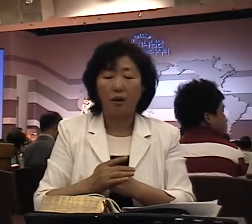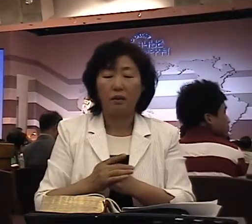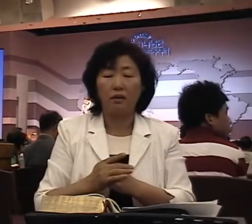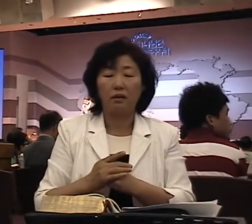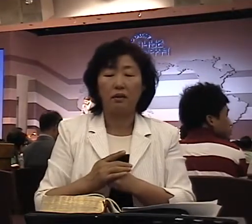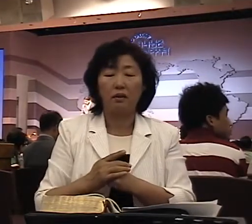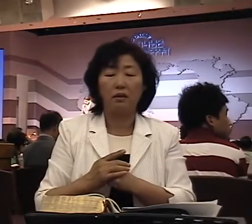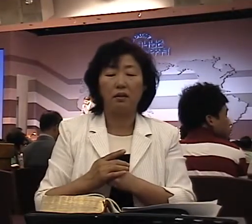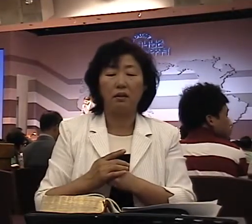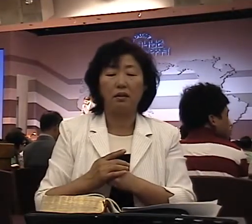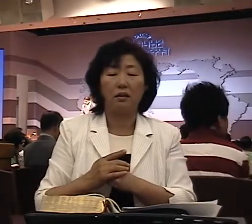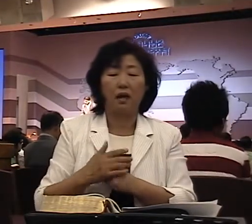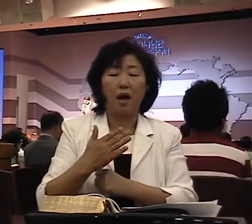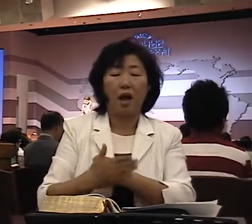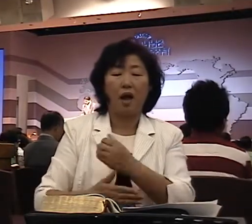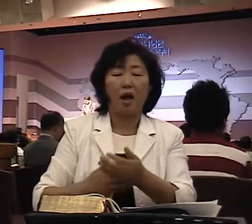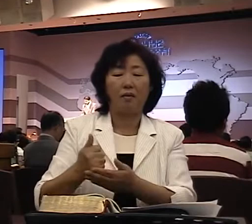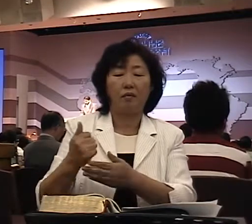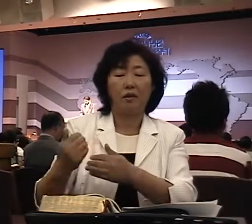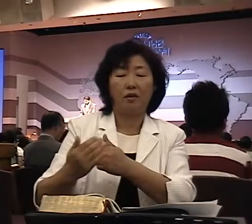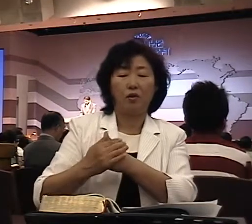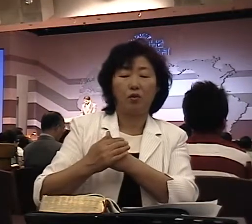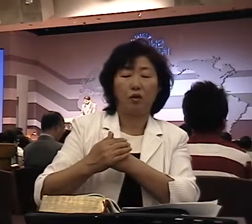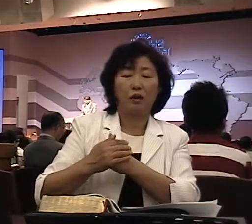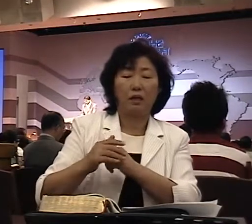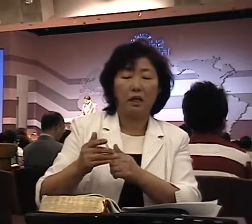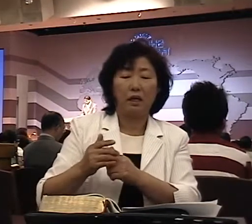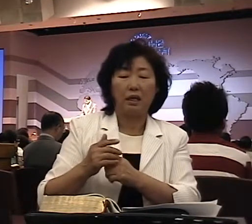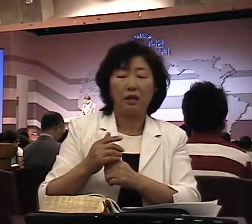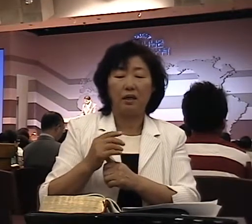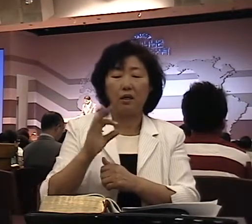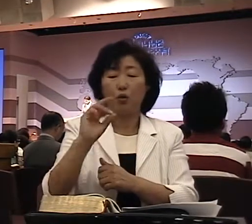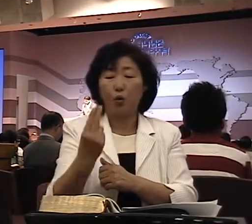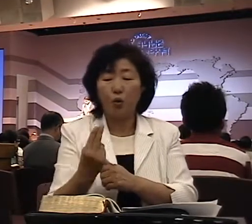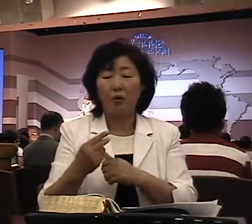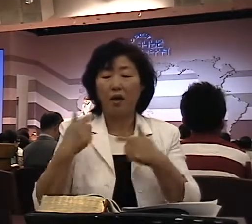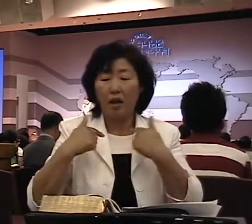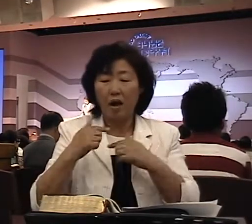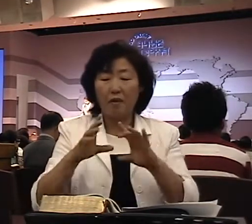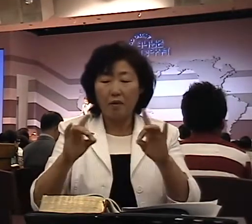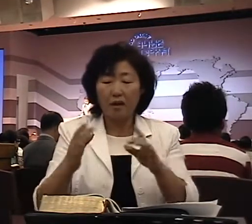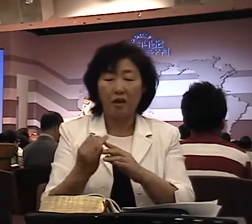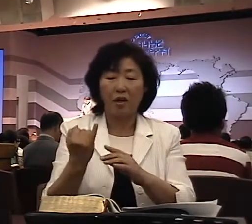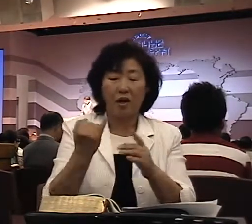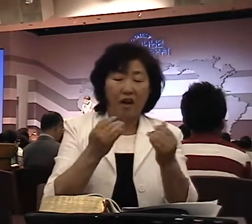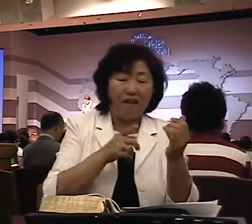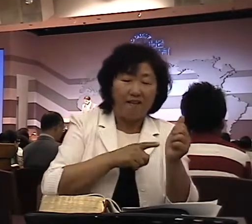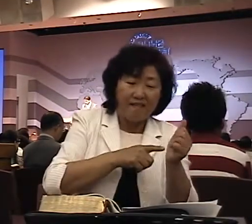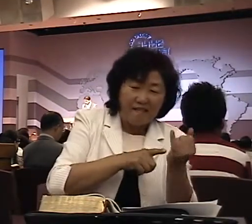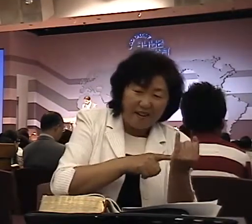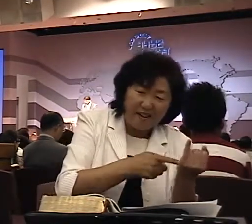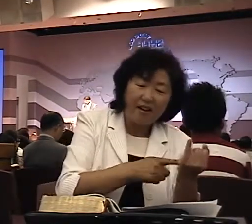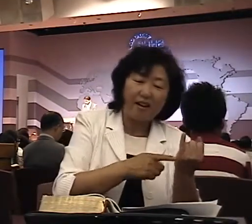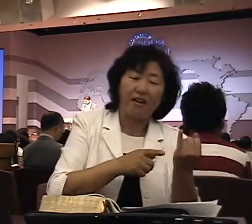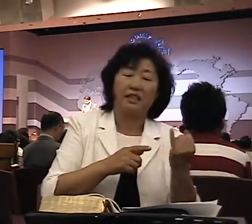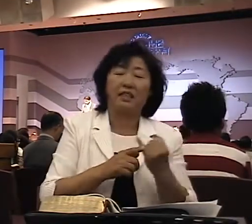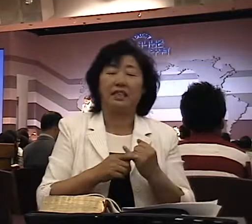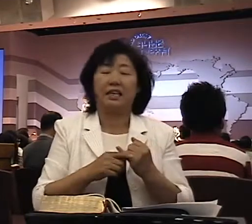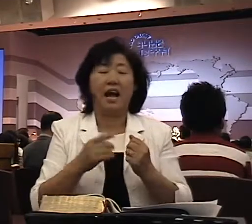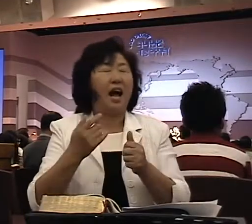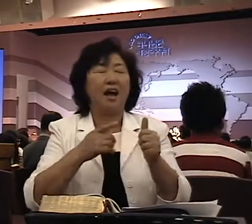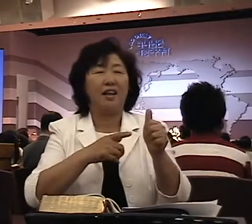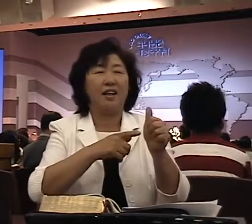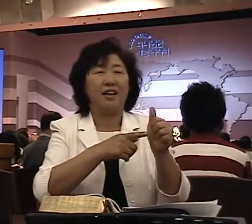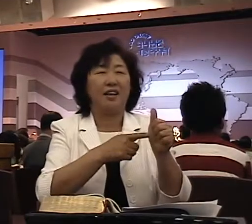하나님께 득죄하리까. 여인이 날마다 요셉에게 청하였으나 요셉이 듣지도 아니하여 동침하지 아니할